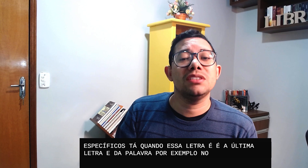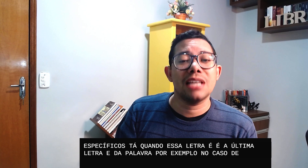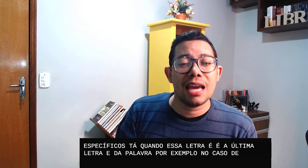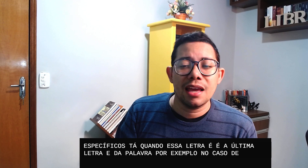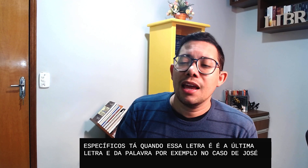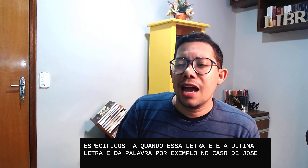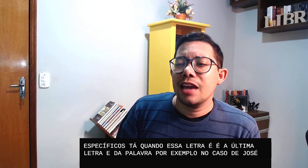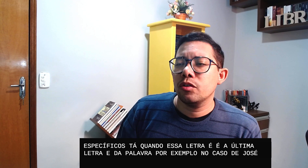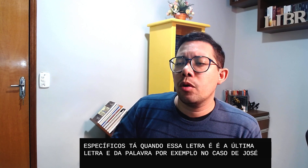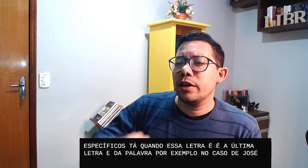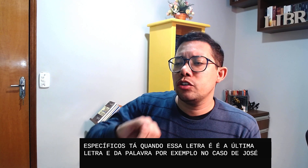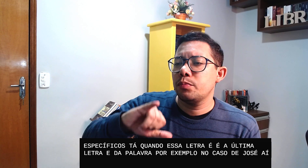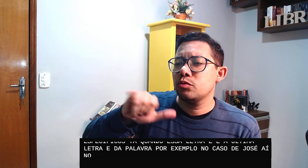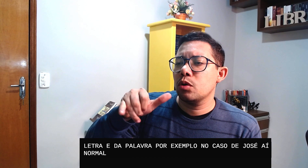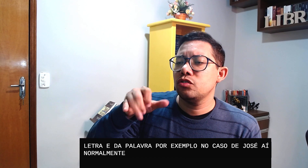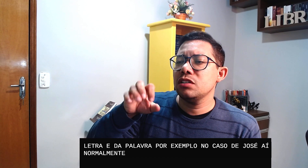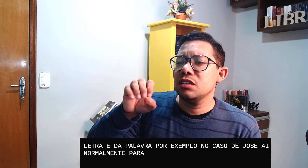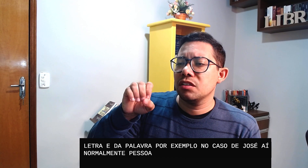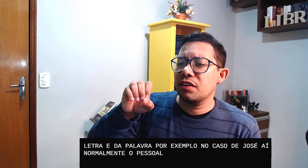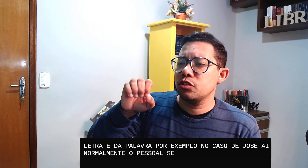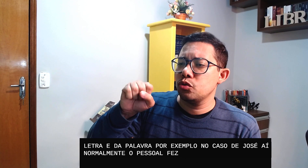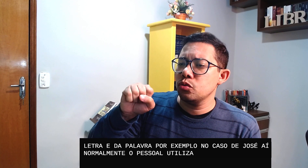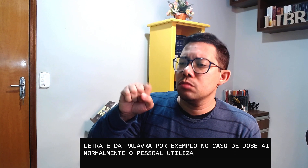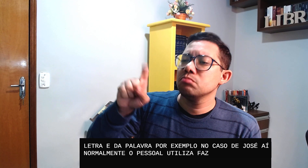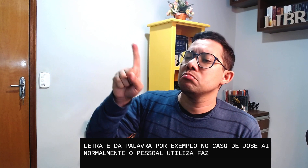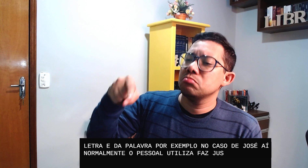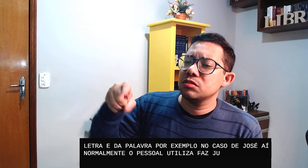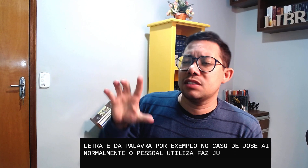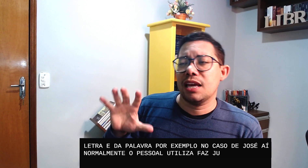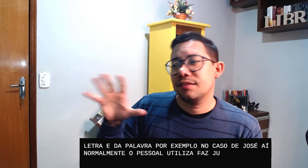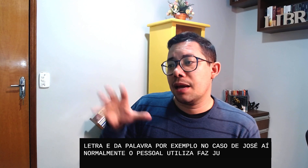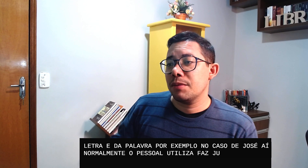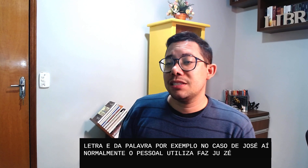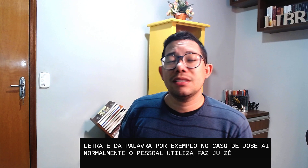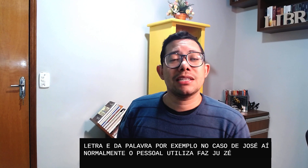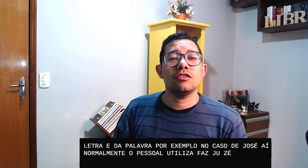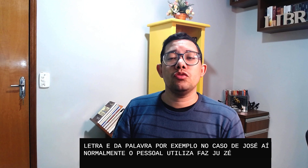José. Aí normalmente o pessoal utiliza, faz Ju, Zé, tá? Mas nesse caso de